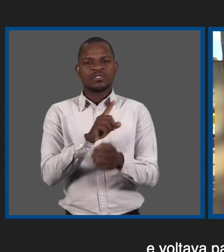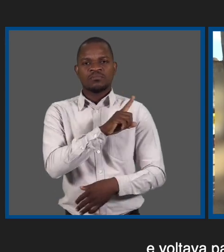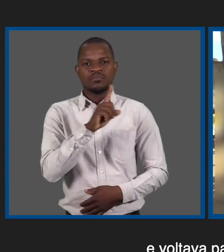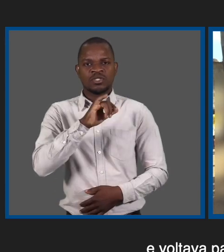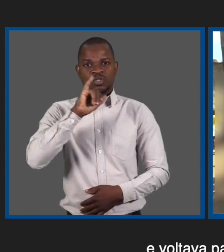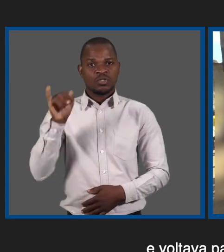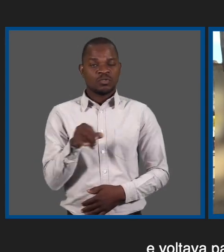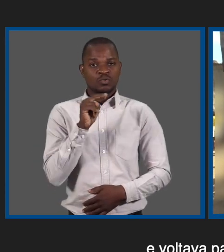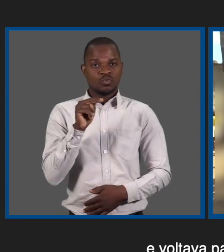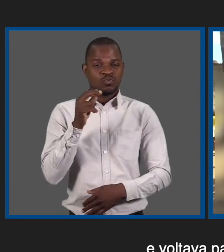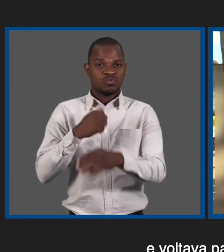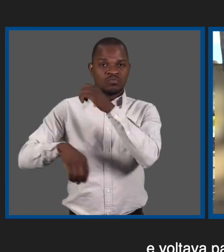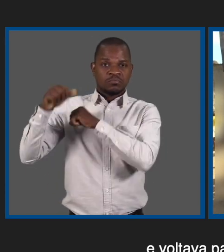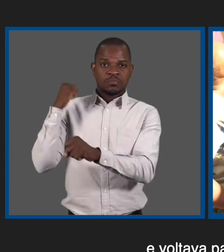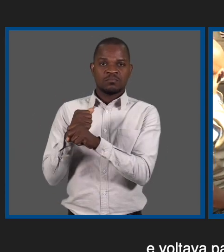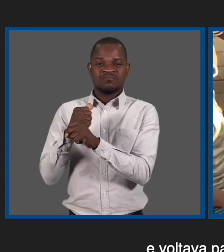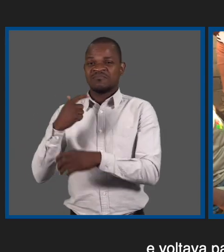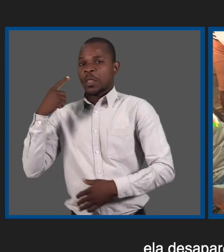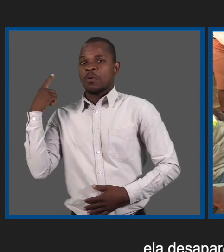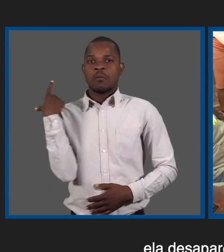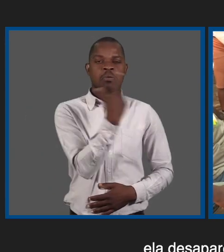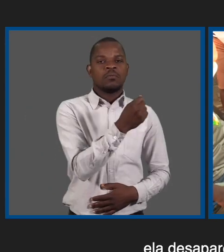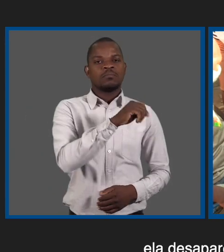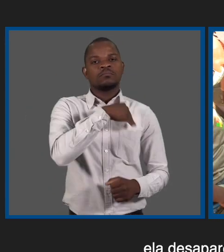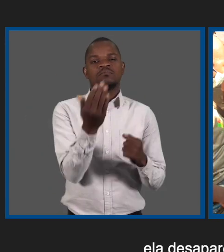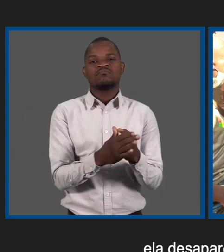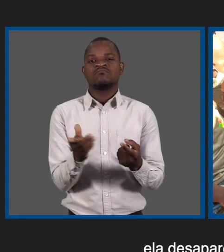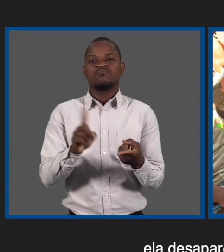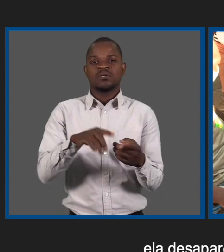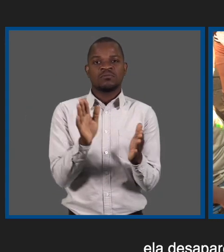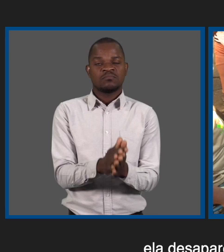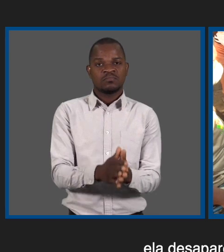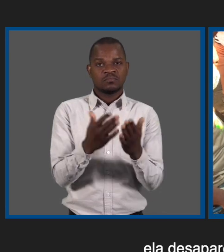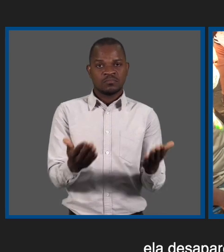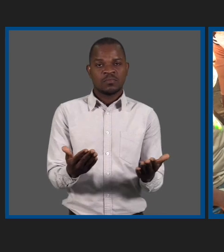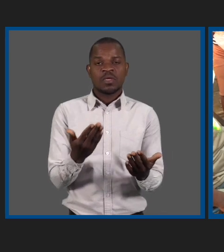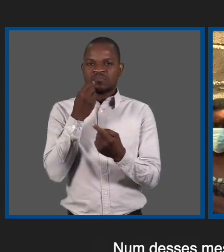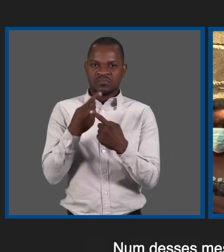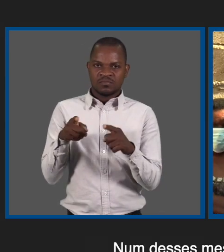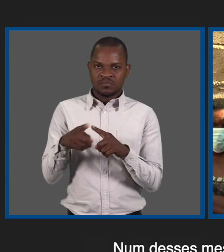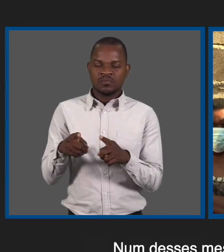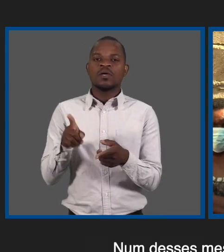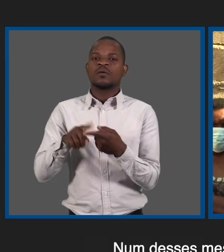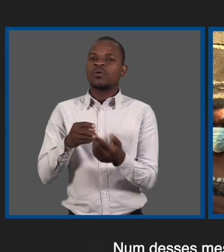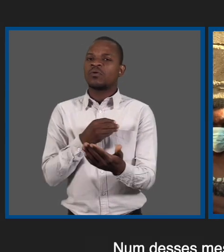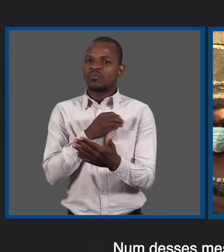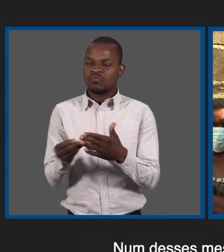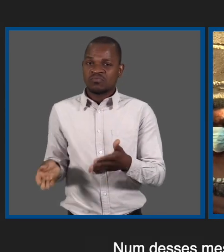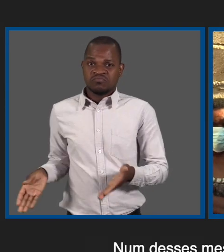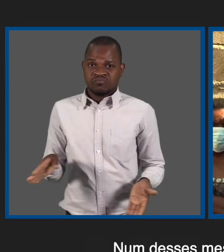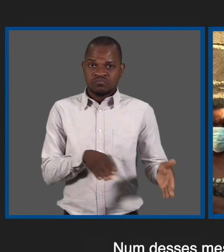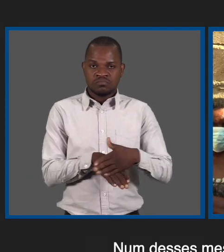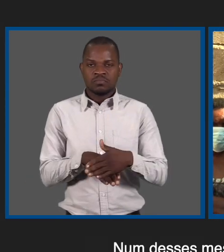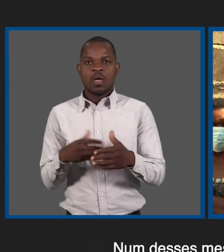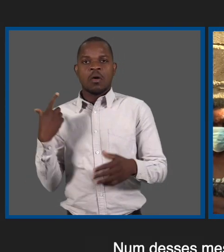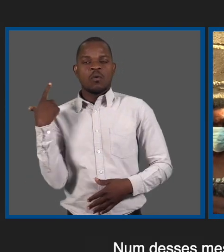Mas desde junho do ano passado, ela desapareceu sem deixar rastros. Num desses meses voltou